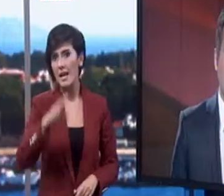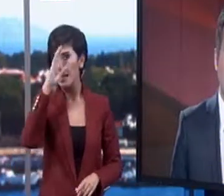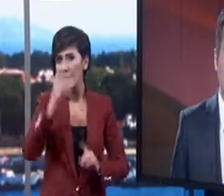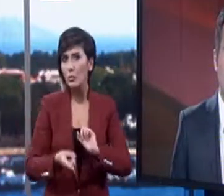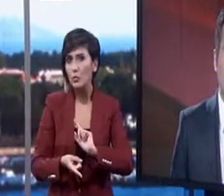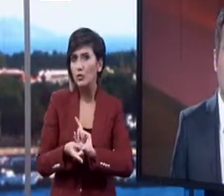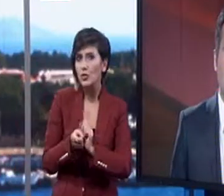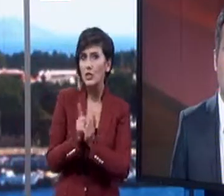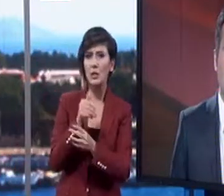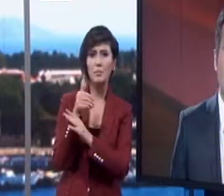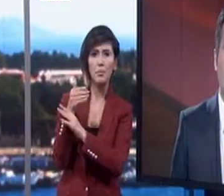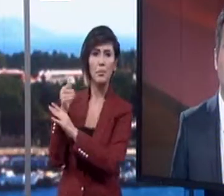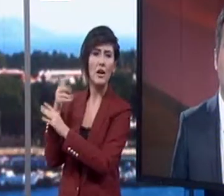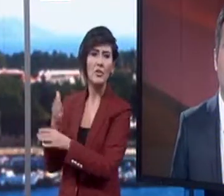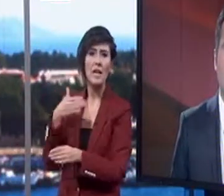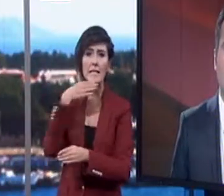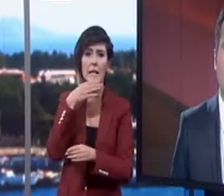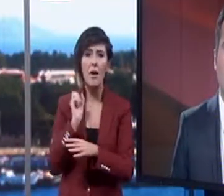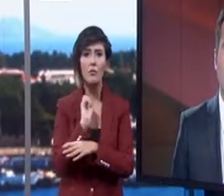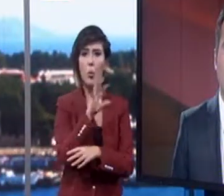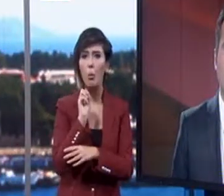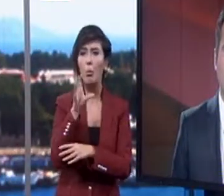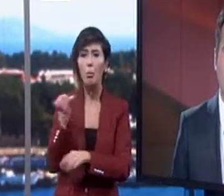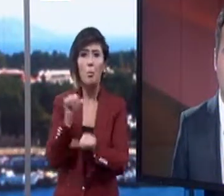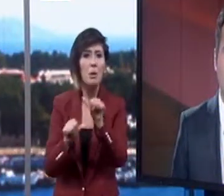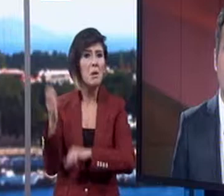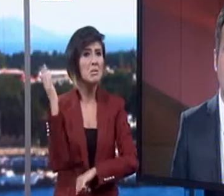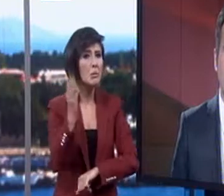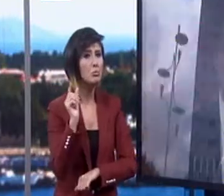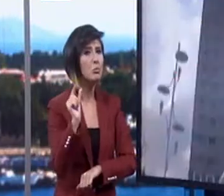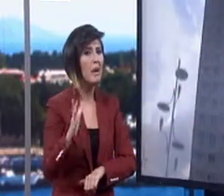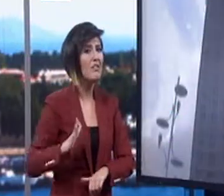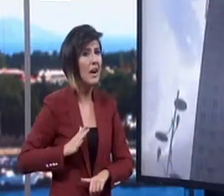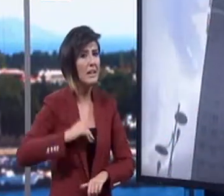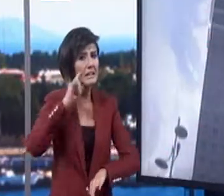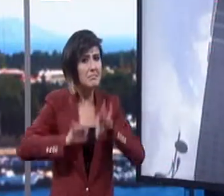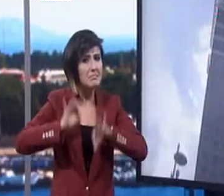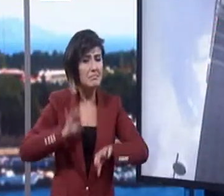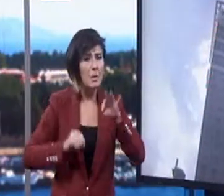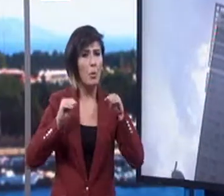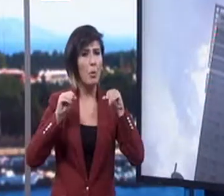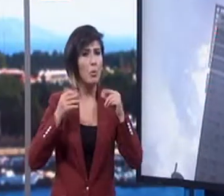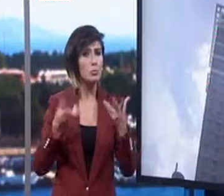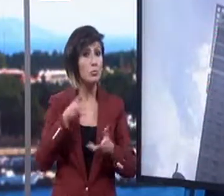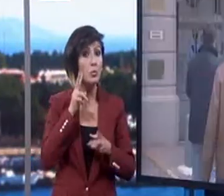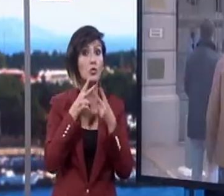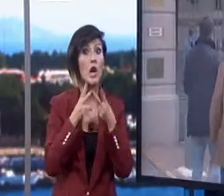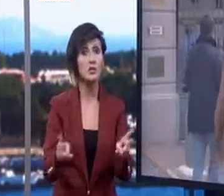İstanbul'da çeşitli konsolosluklara zarflarla yollanan ve kimyasal saldırı şüphesiyle incelenen toz materyalin sonuçları açıklandı.